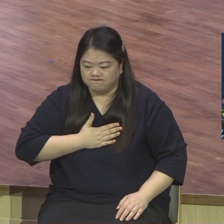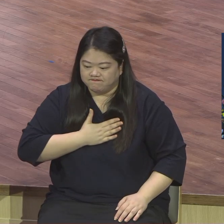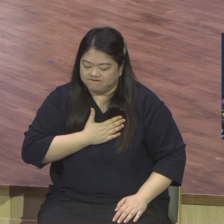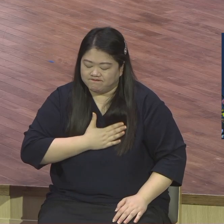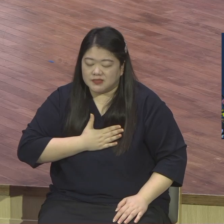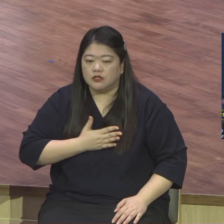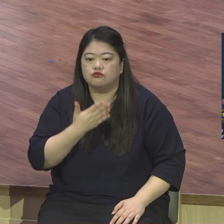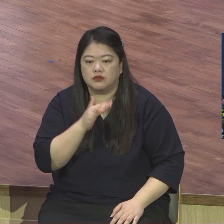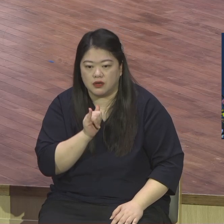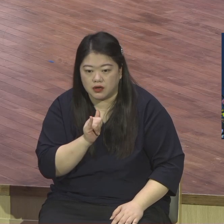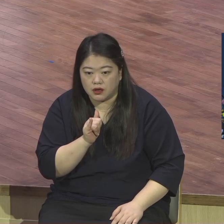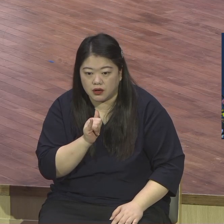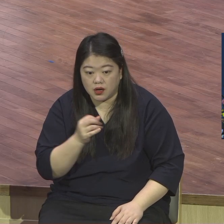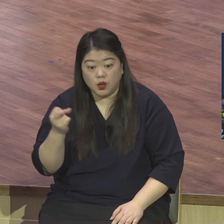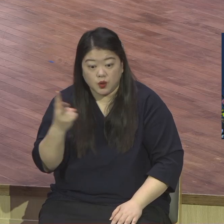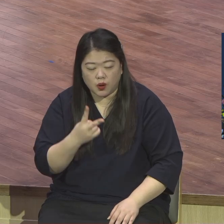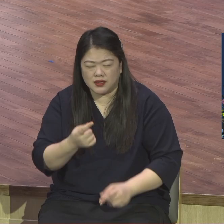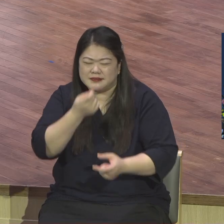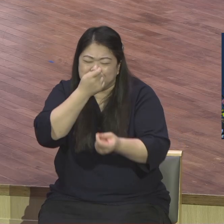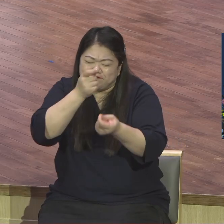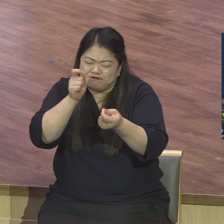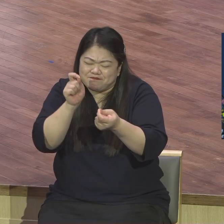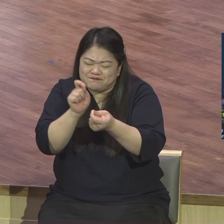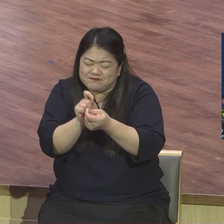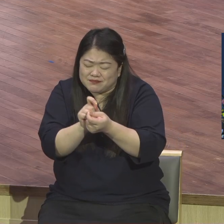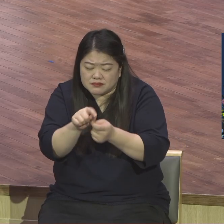많아요. 자존심 상해서